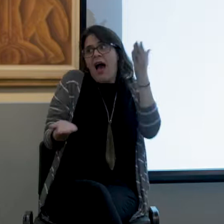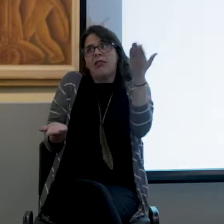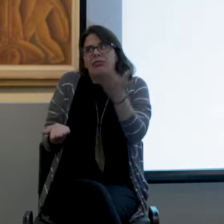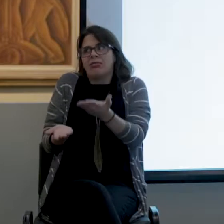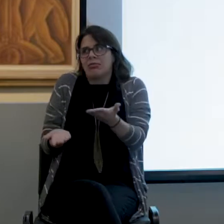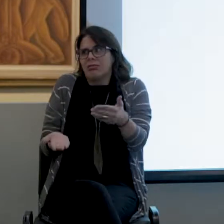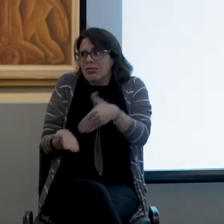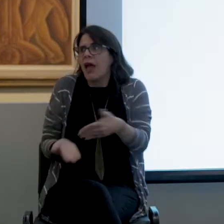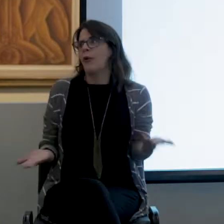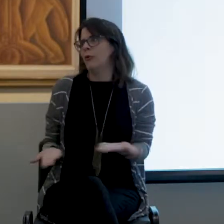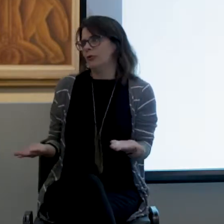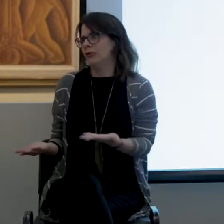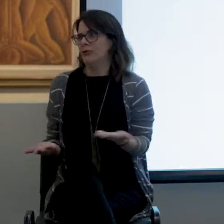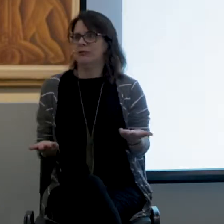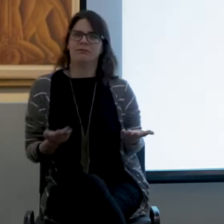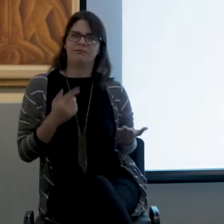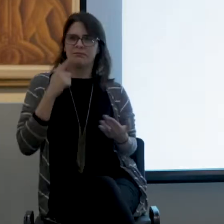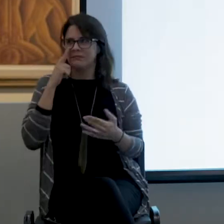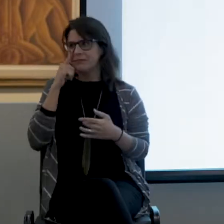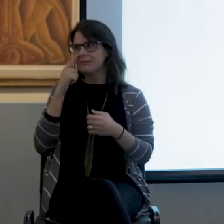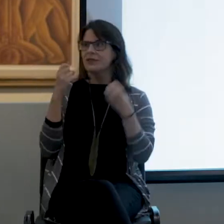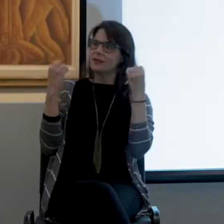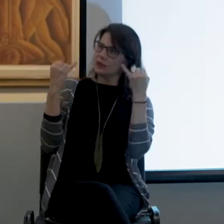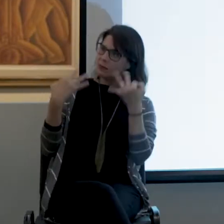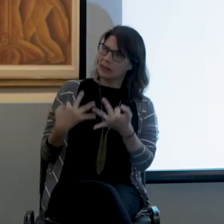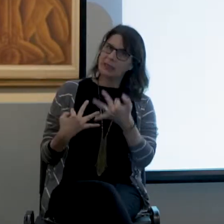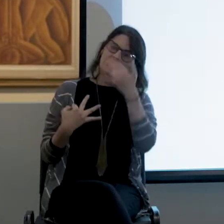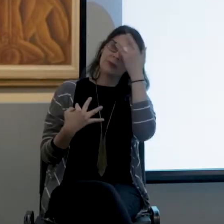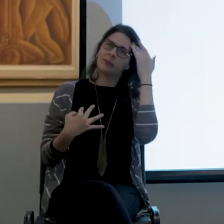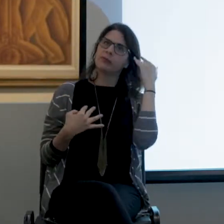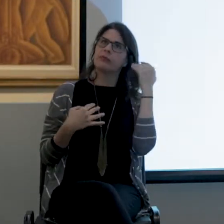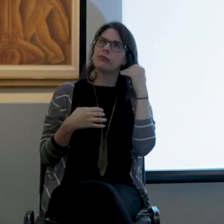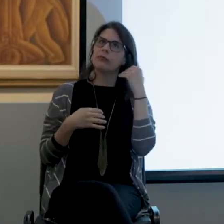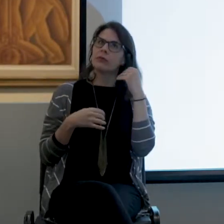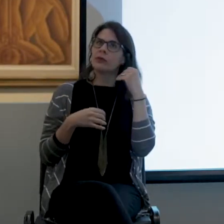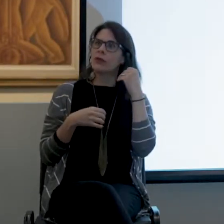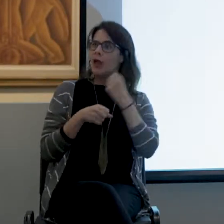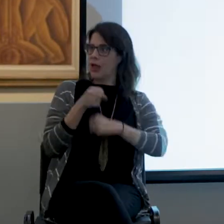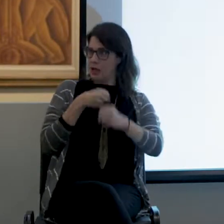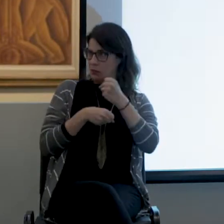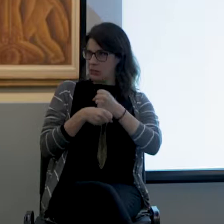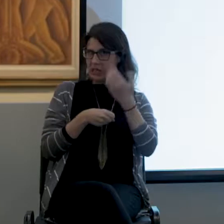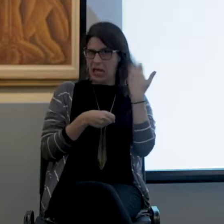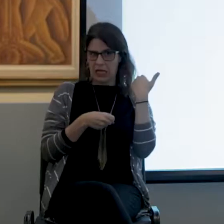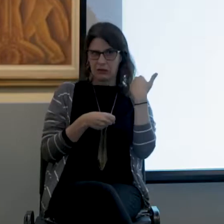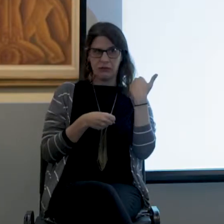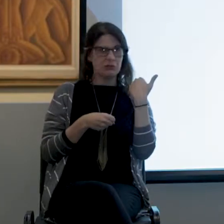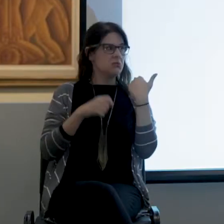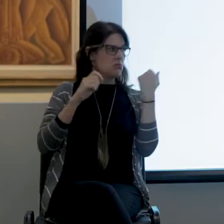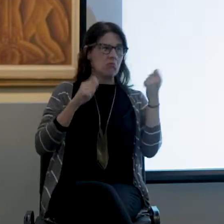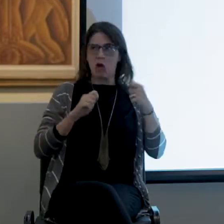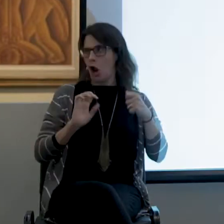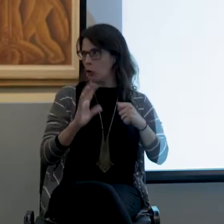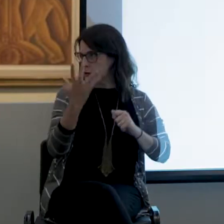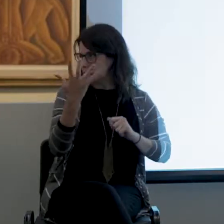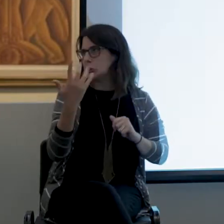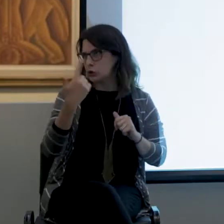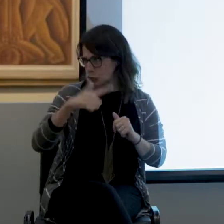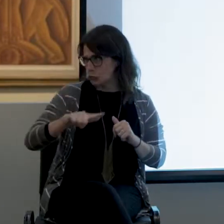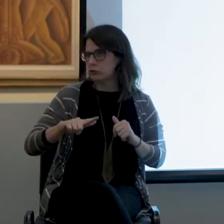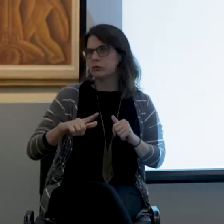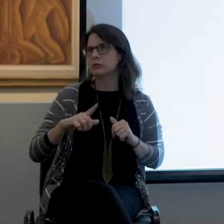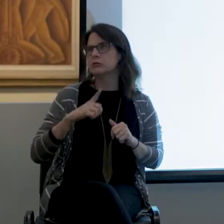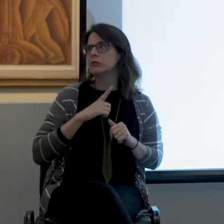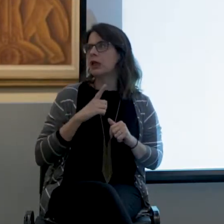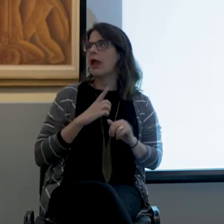falando de tudo isso, e o ano passado vai acontecer de novo a qualquer momento, tomara que não aconteça aqui, enquanto nós estamos aqui.